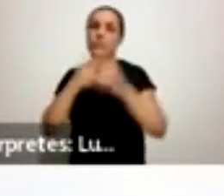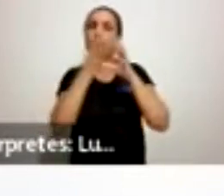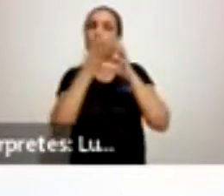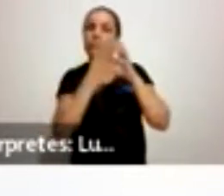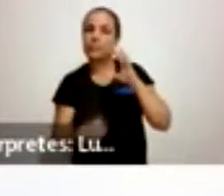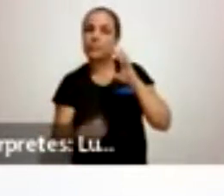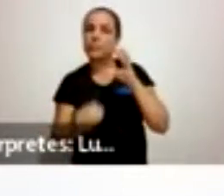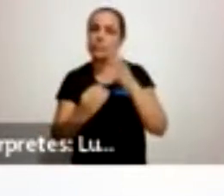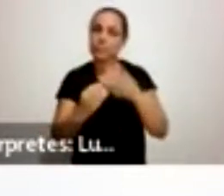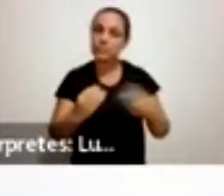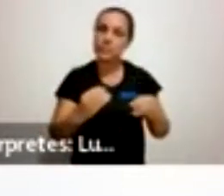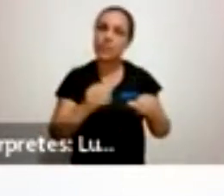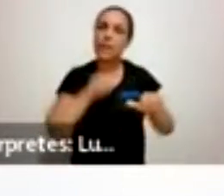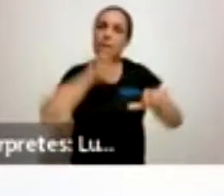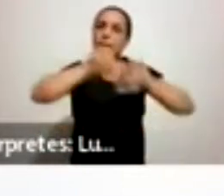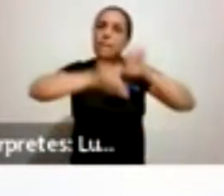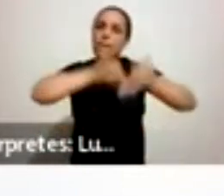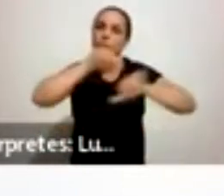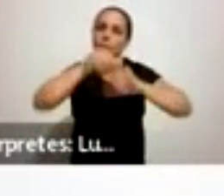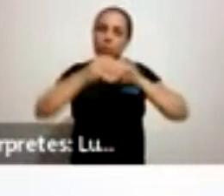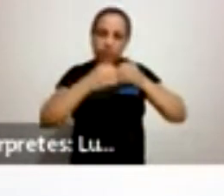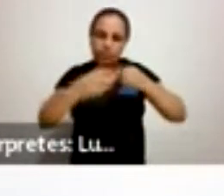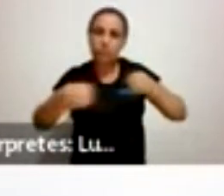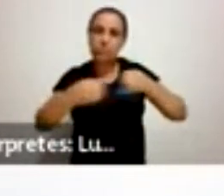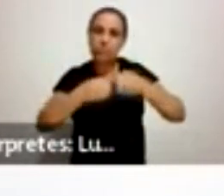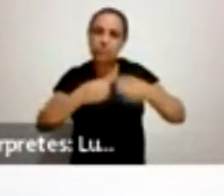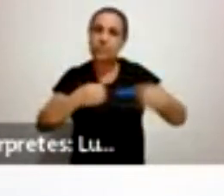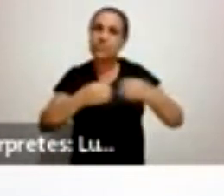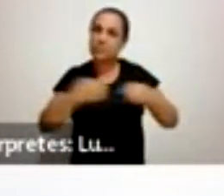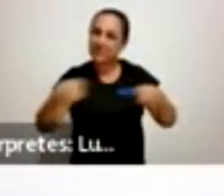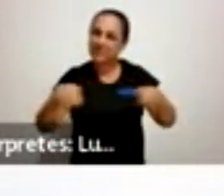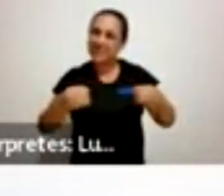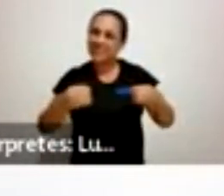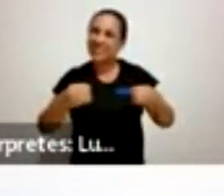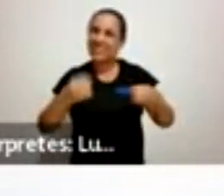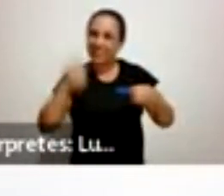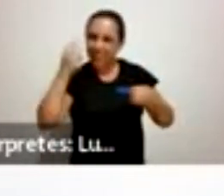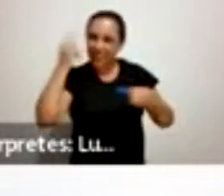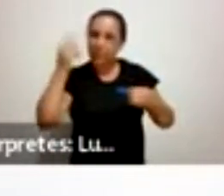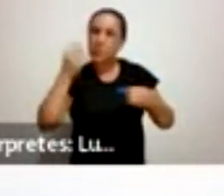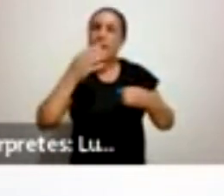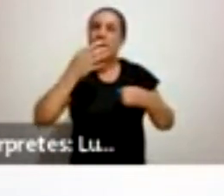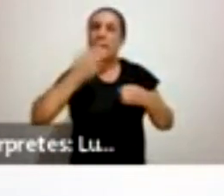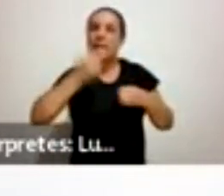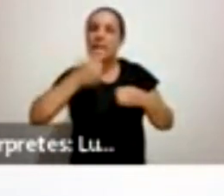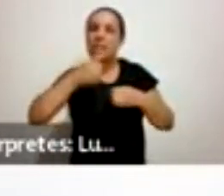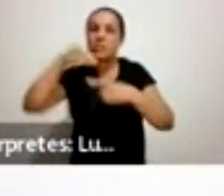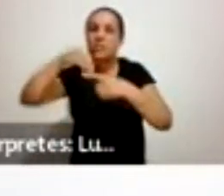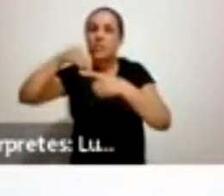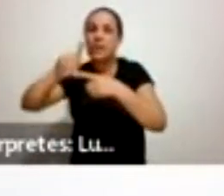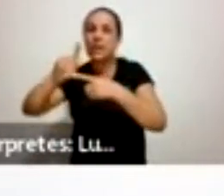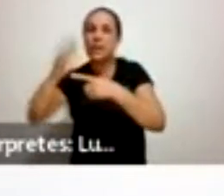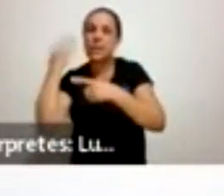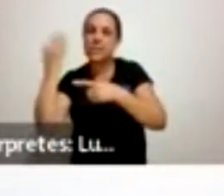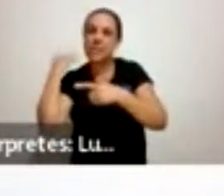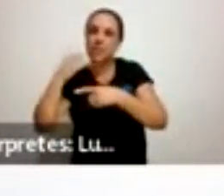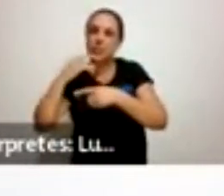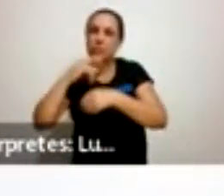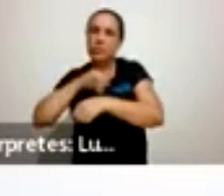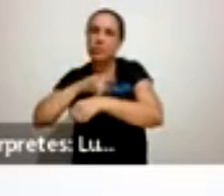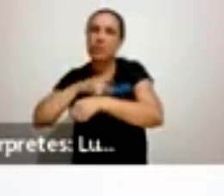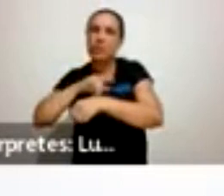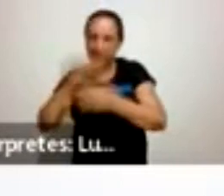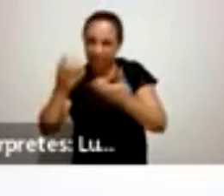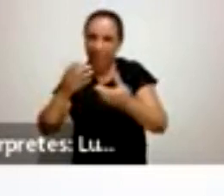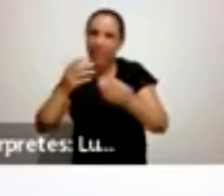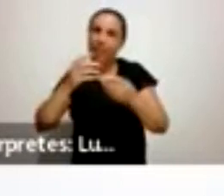hidróxidos alcalinos. Lembra do leite de magnésio que a gente tomava quando estava com o intestino preso? É essa fórmula aqui que